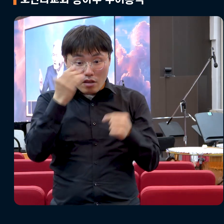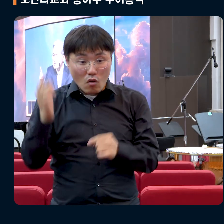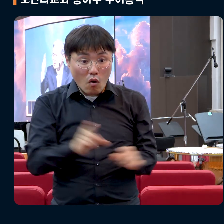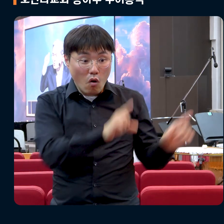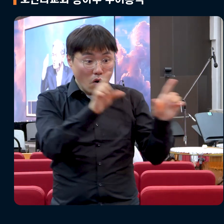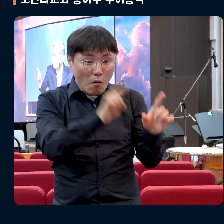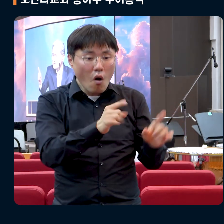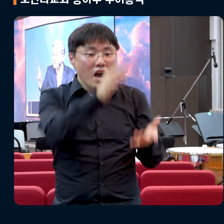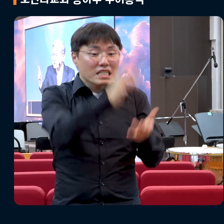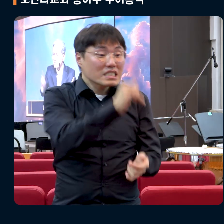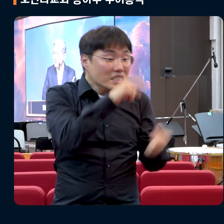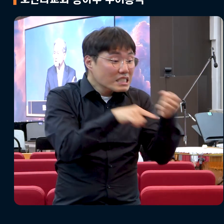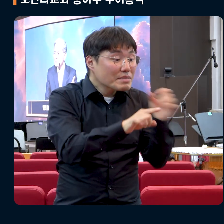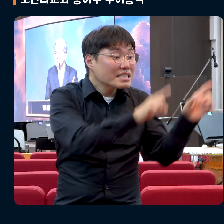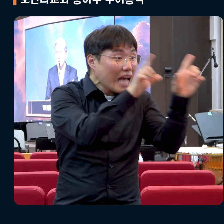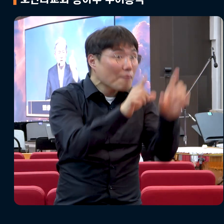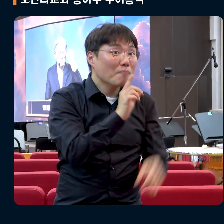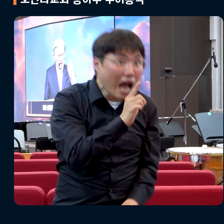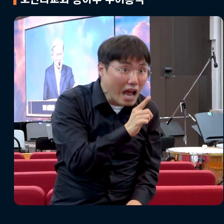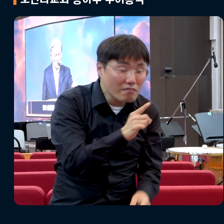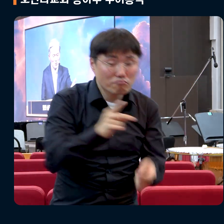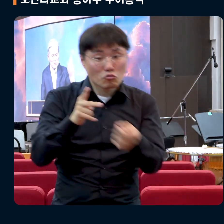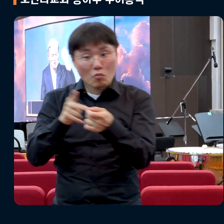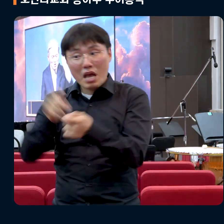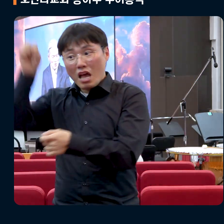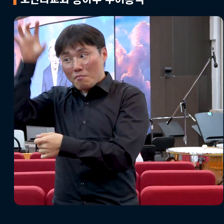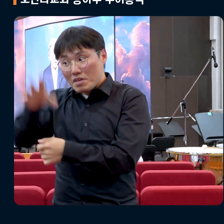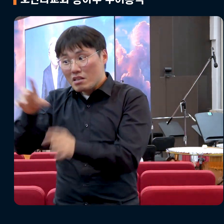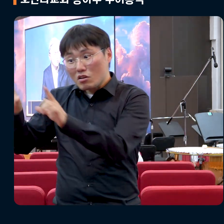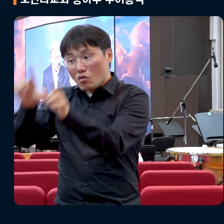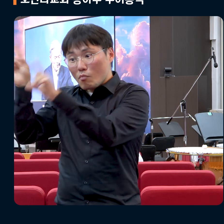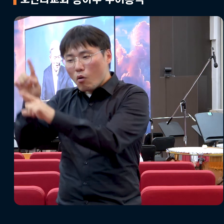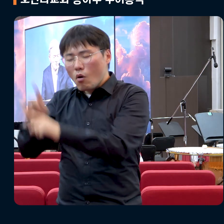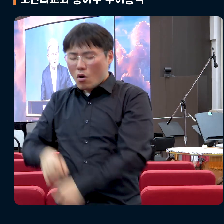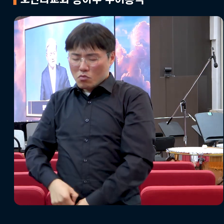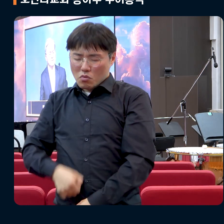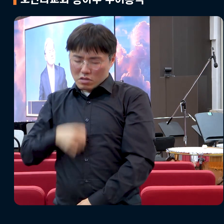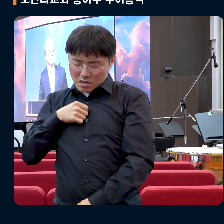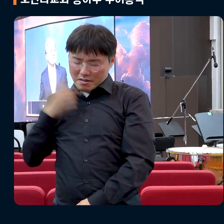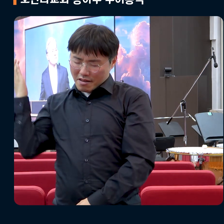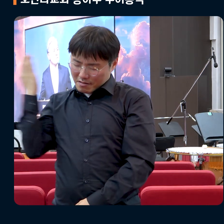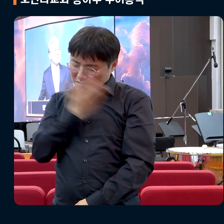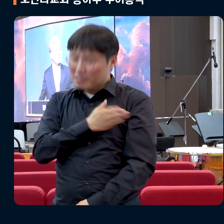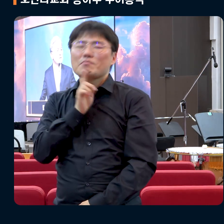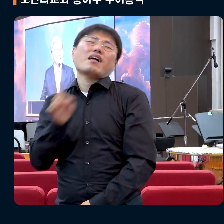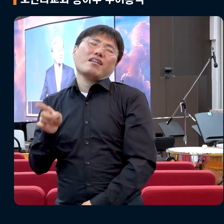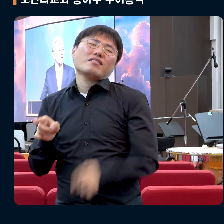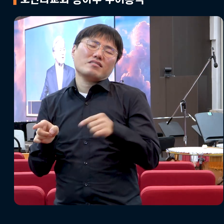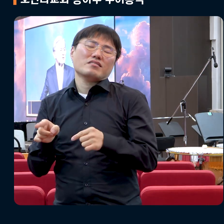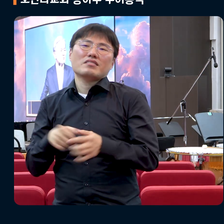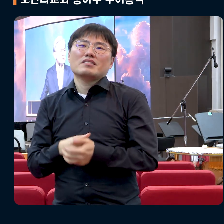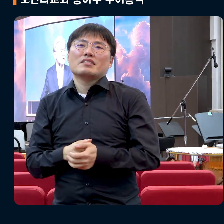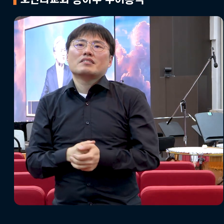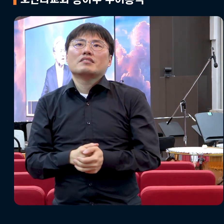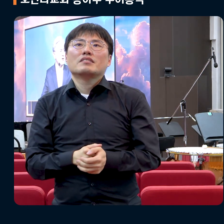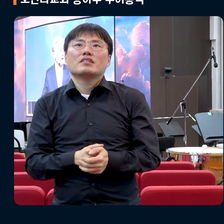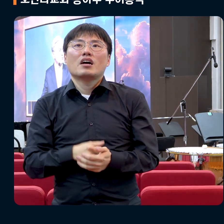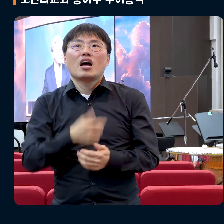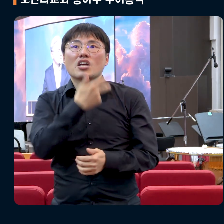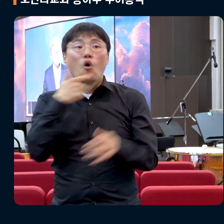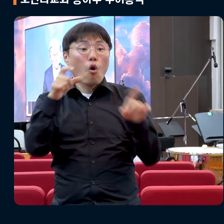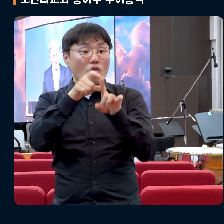소금의 성결이 가치 있고 의미 있는 삶이라고 한다면 빛의 성결은 정직하고 솔직한 거예요.